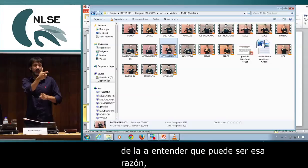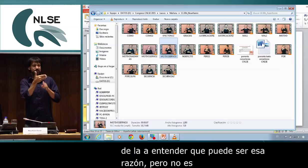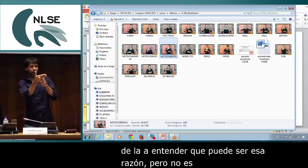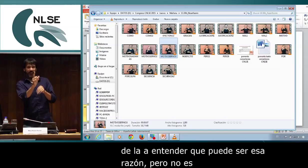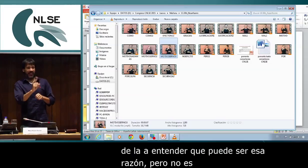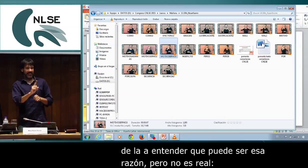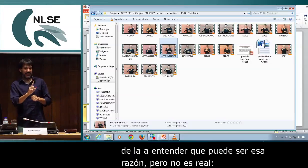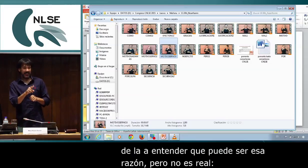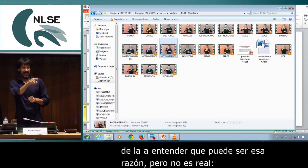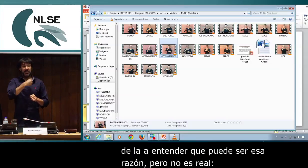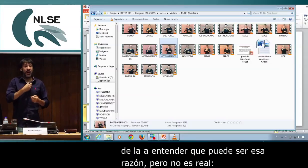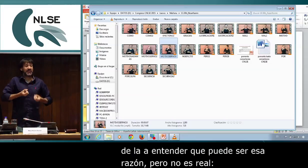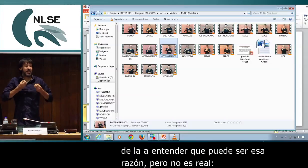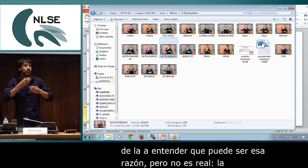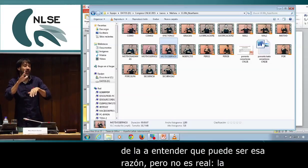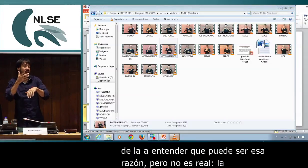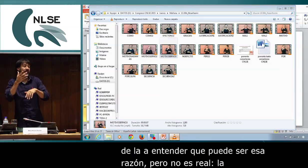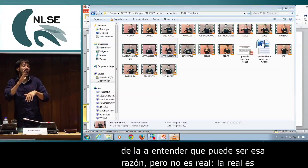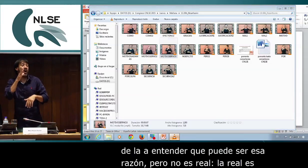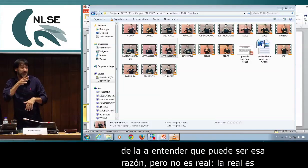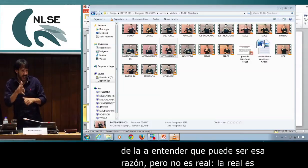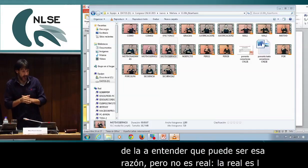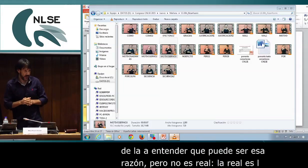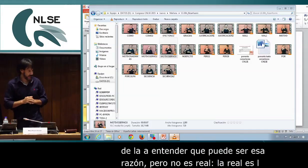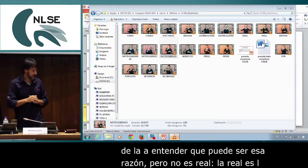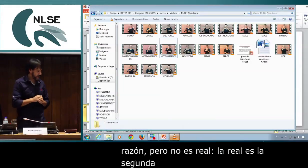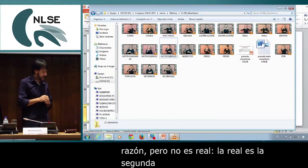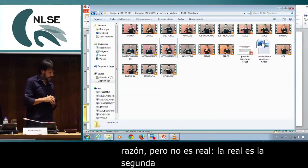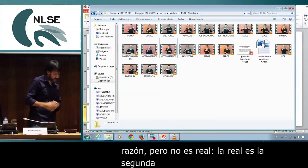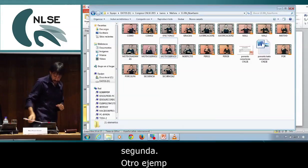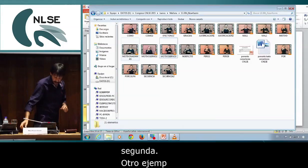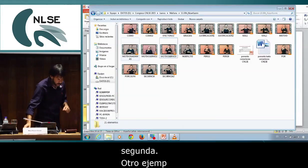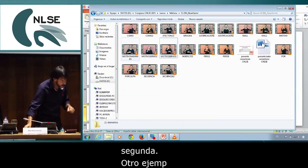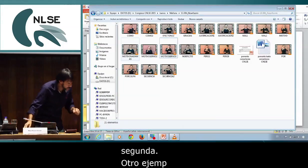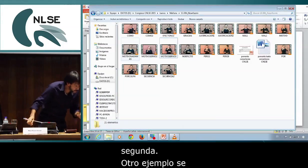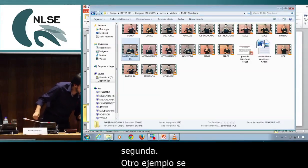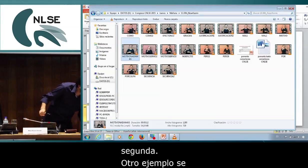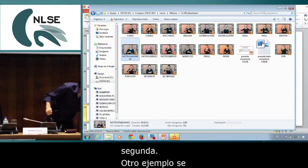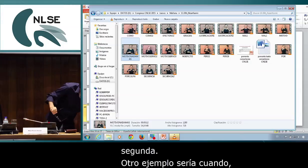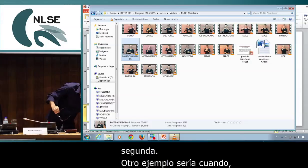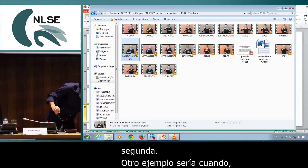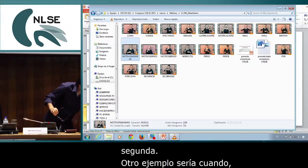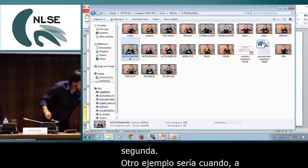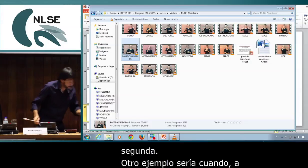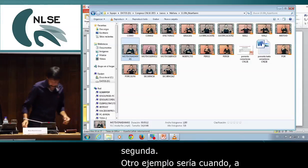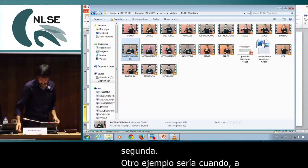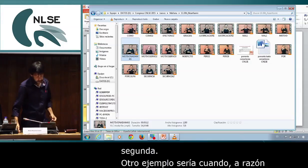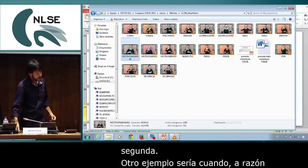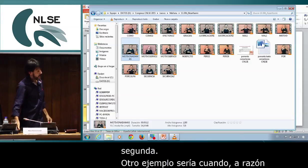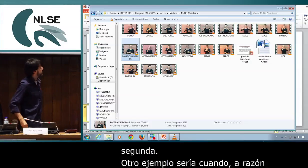cuando, a razón de una explicación, tú consideras que esa causa no es suficiente.